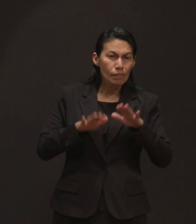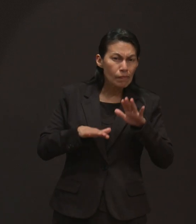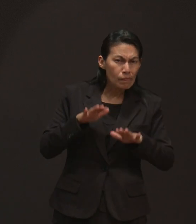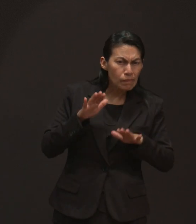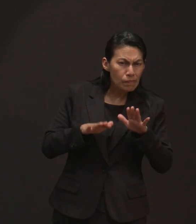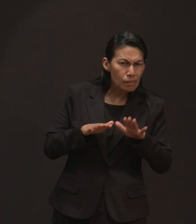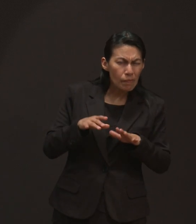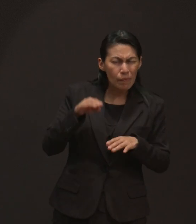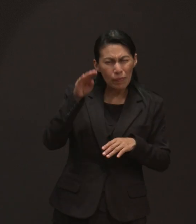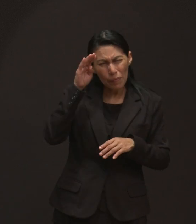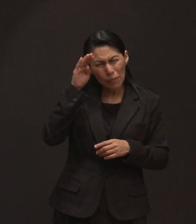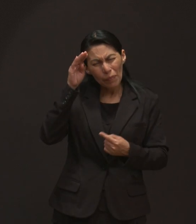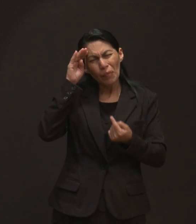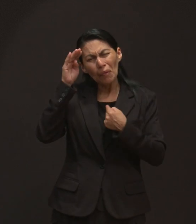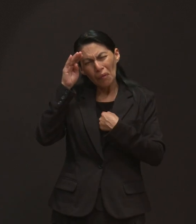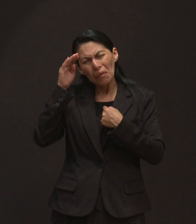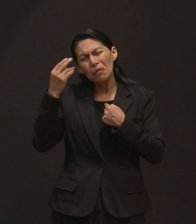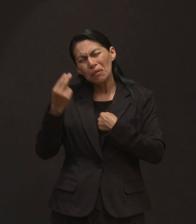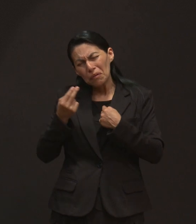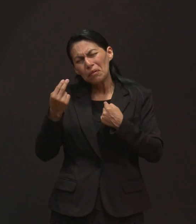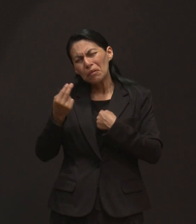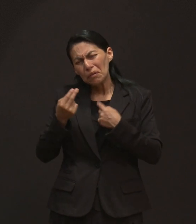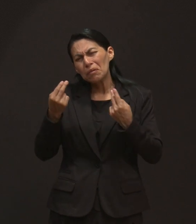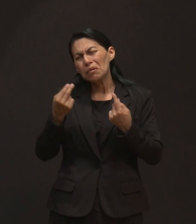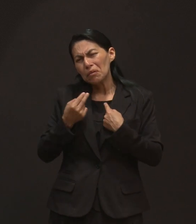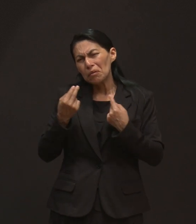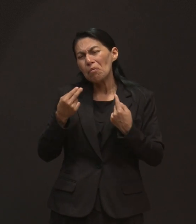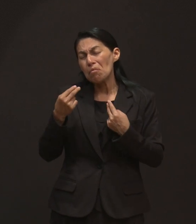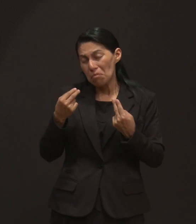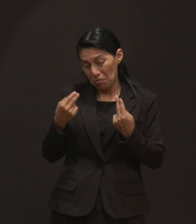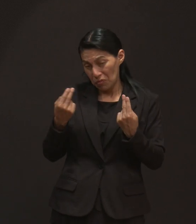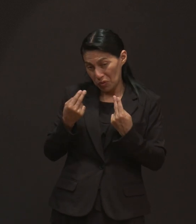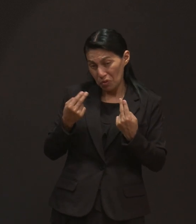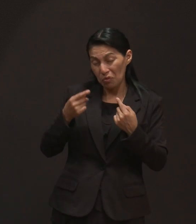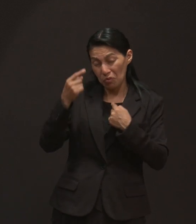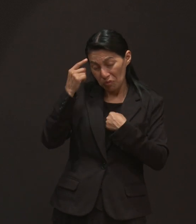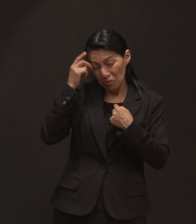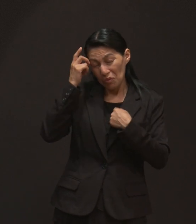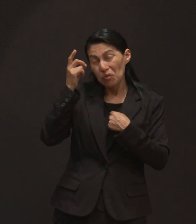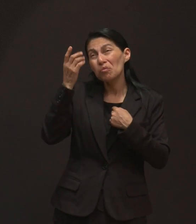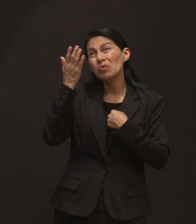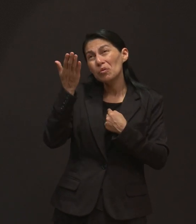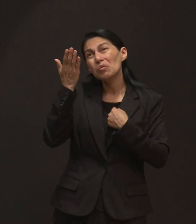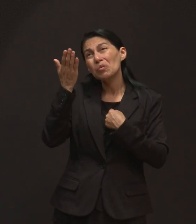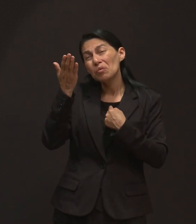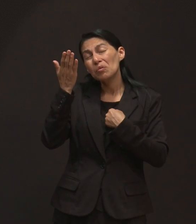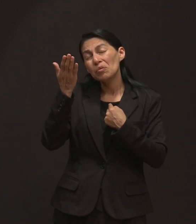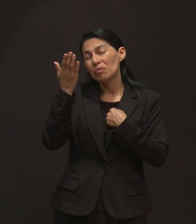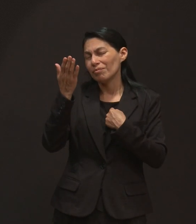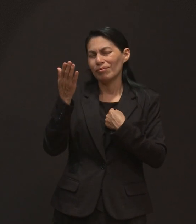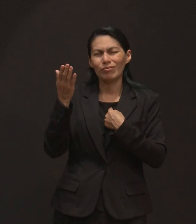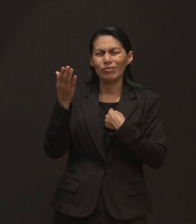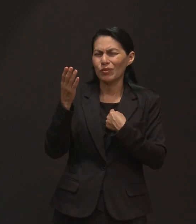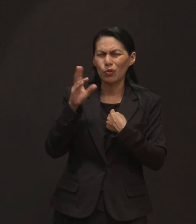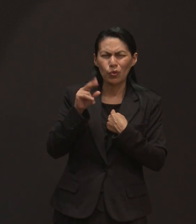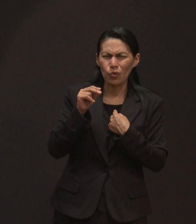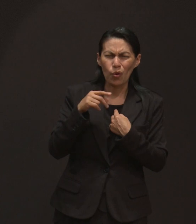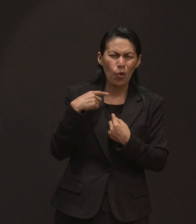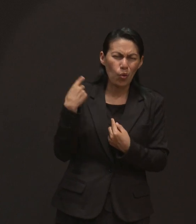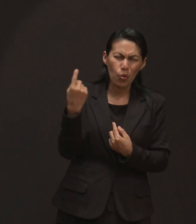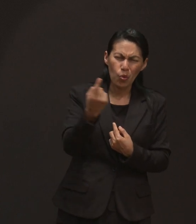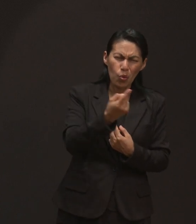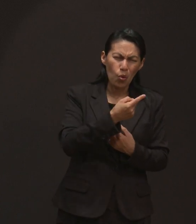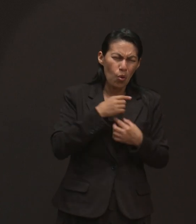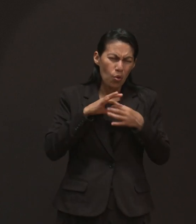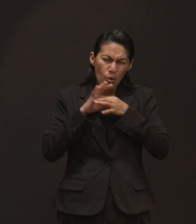Porque a veces nada más podemos pensar en nuestras necesidades, pero ahí en ese grupo, pues, todos nos